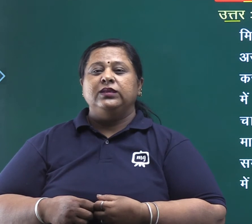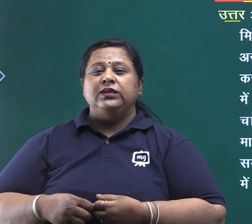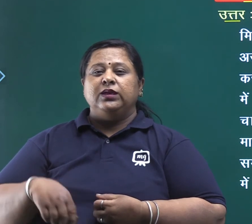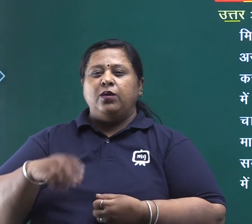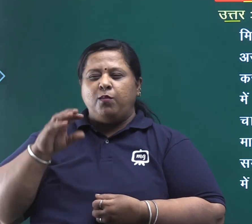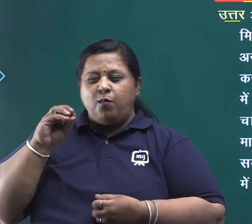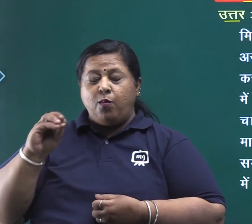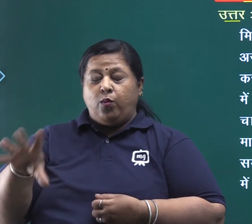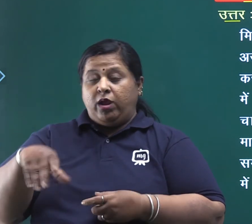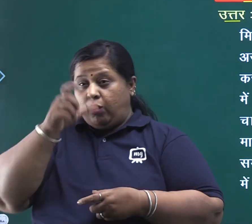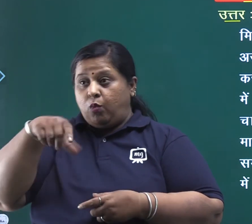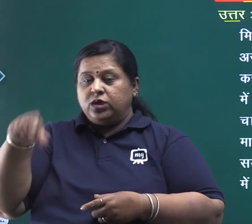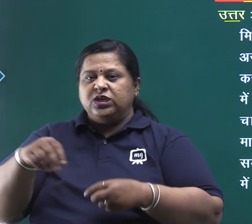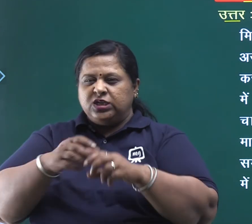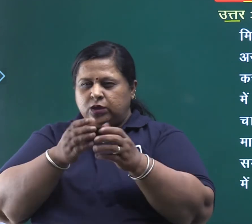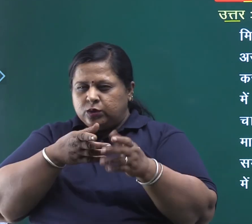असामाजिक तत्वों को